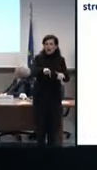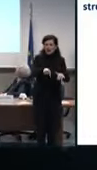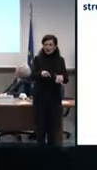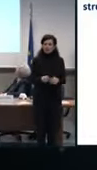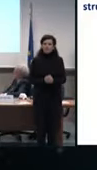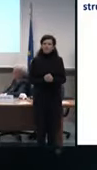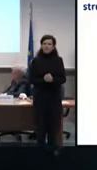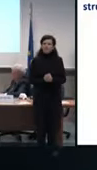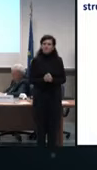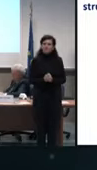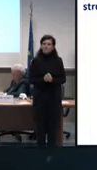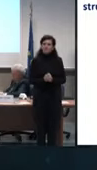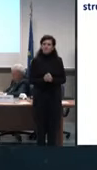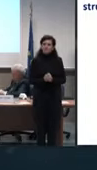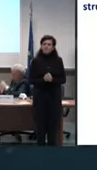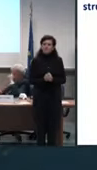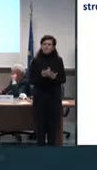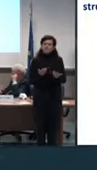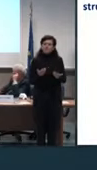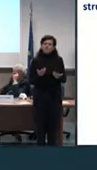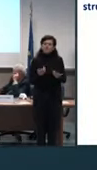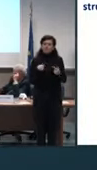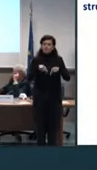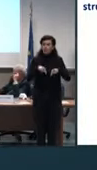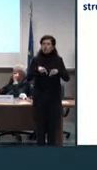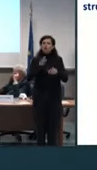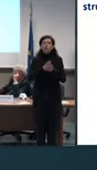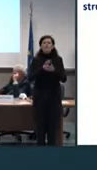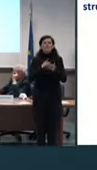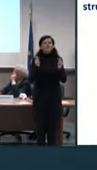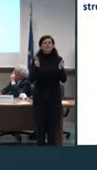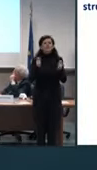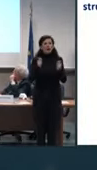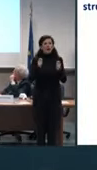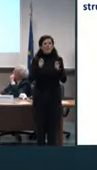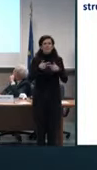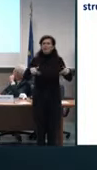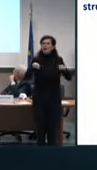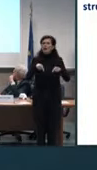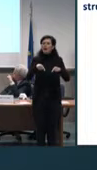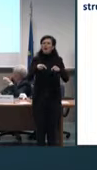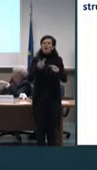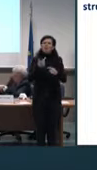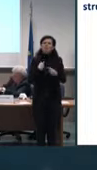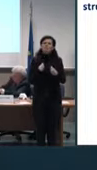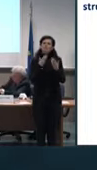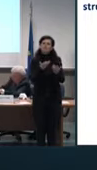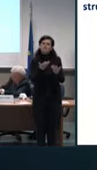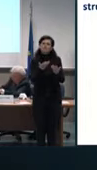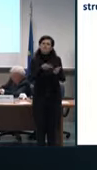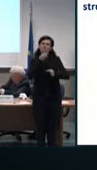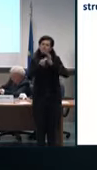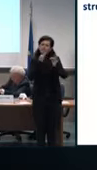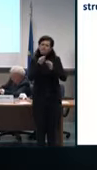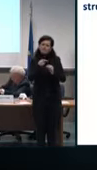ma l'attenzione che vorremmo porre oggi in questa conferenza stampa per con attenzione su come queste strutture siano